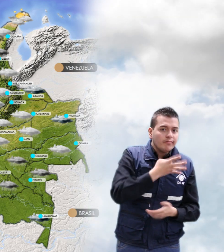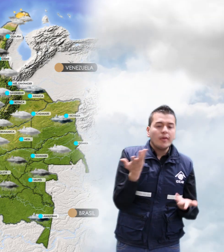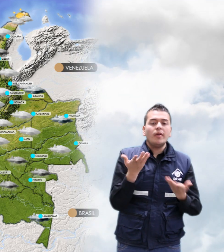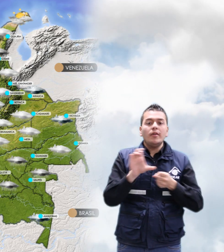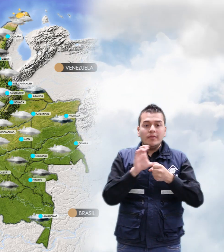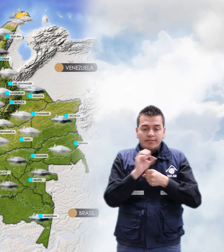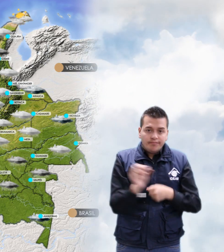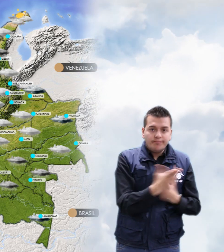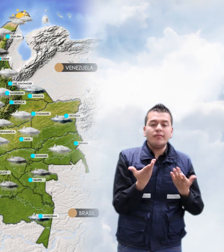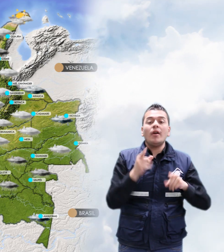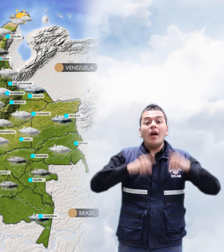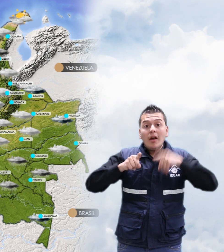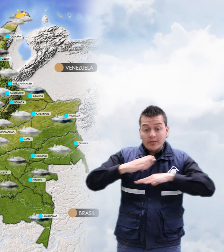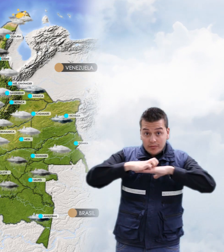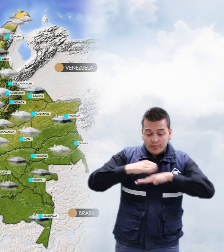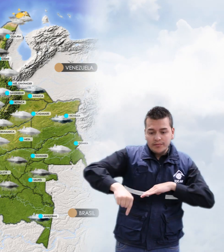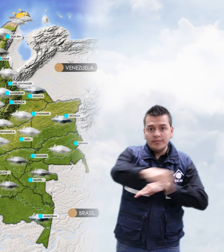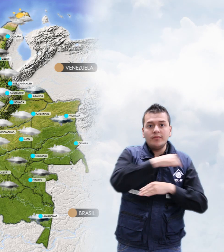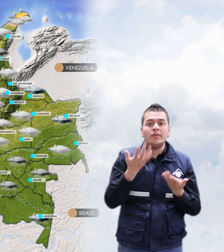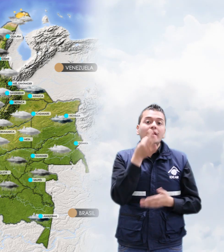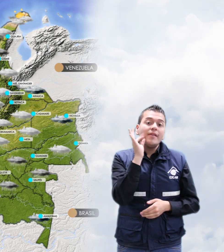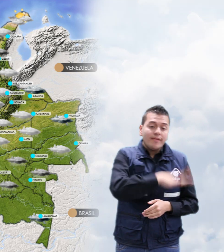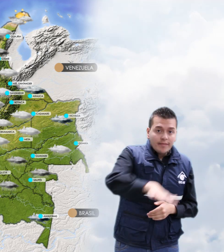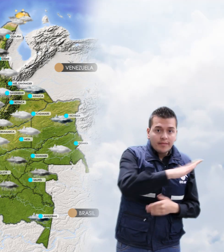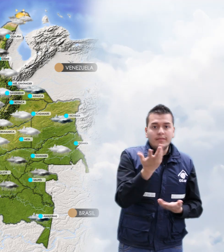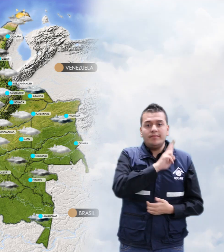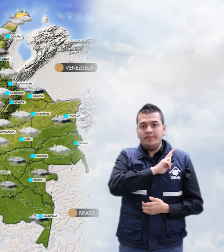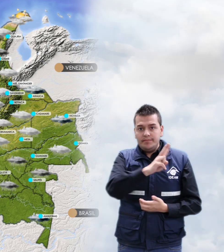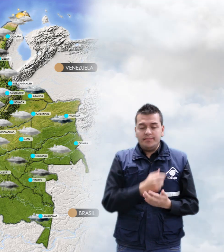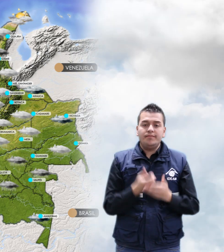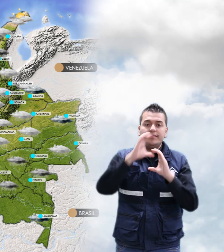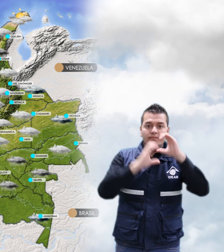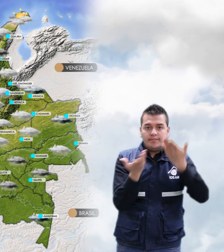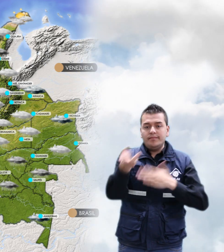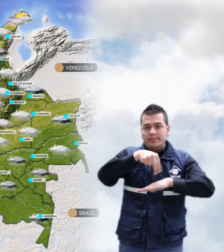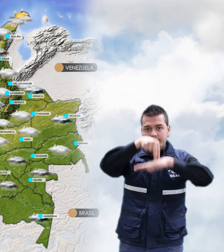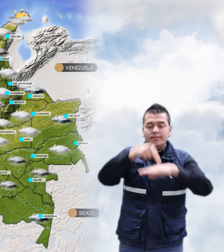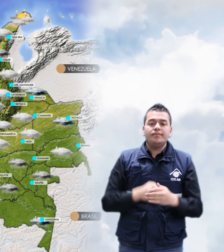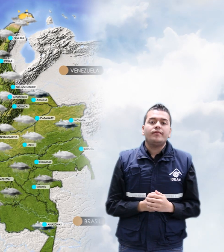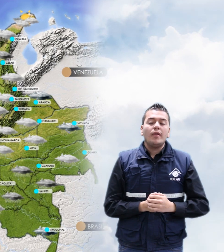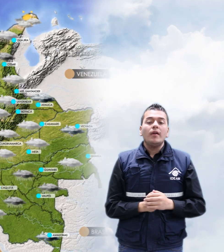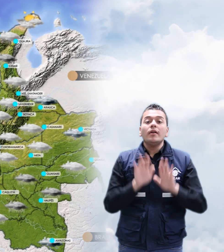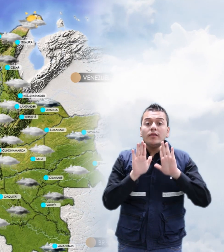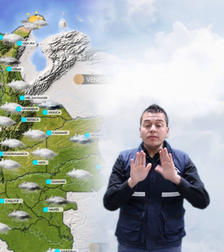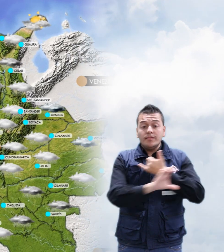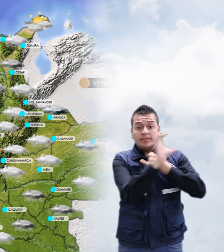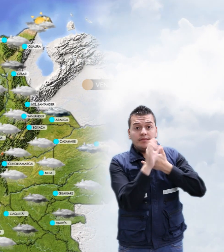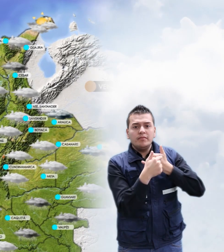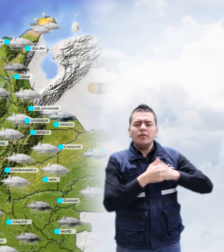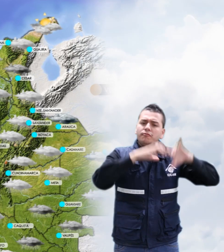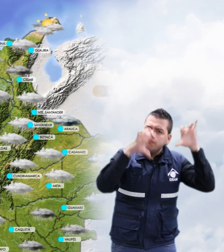Cundinamarca, sectores de Tolima, Eje Cafetero, Valle del Cauca, Cauca y Nariño. En la región caribe